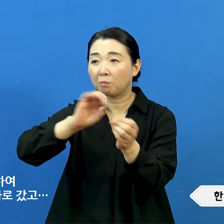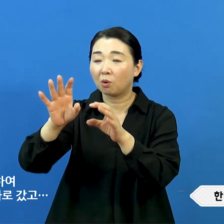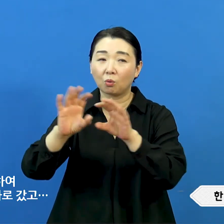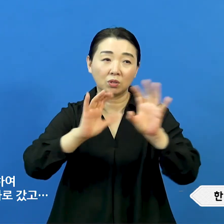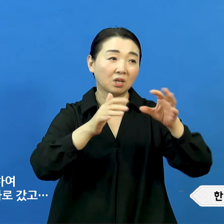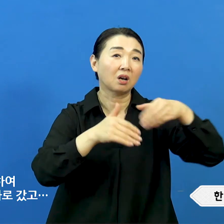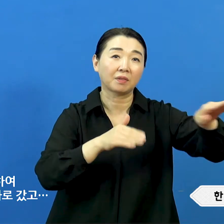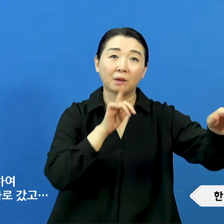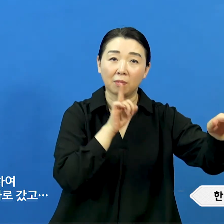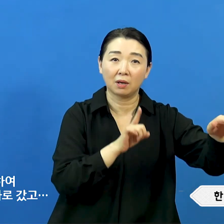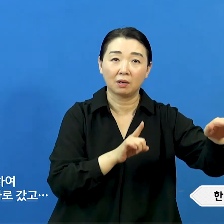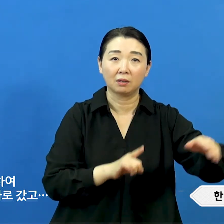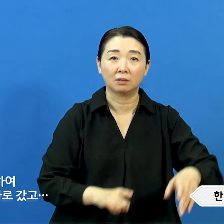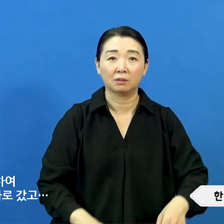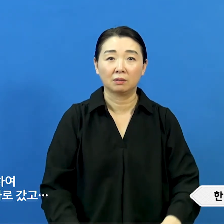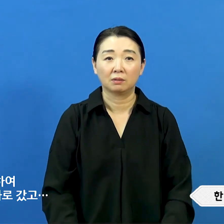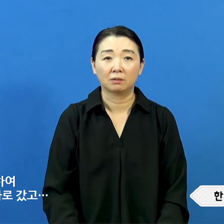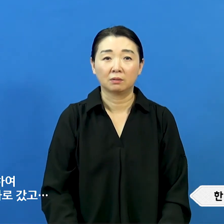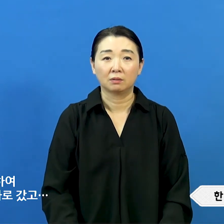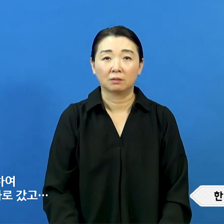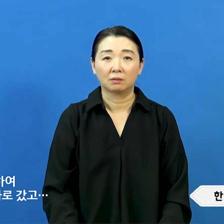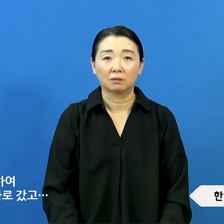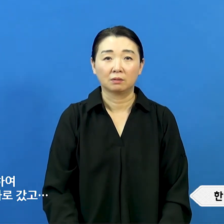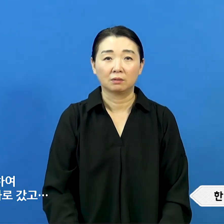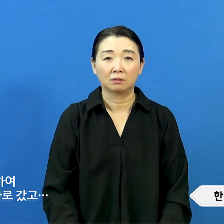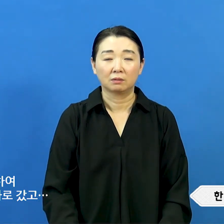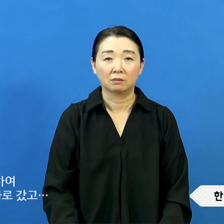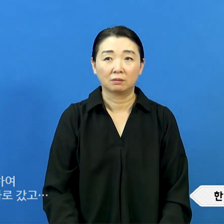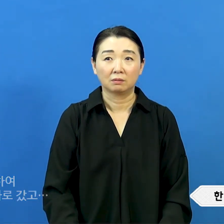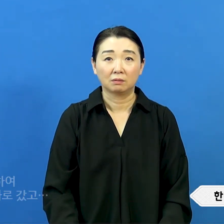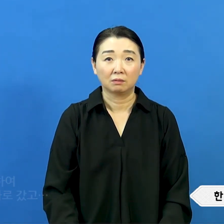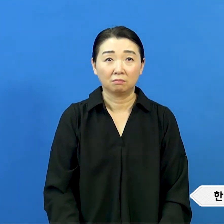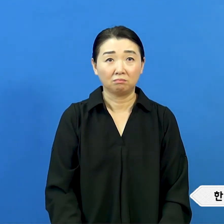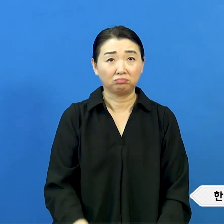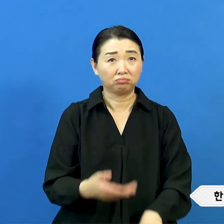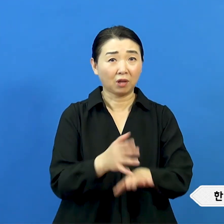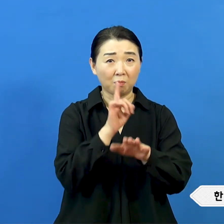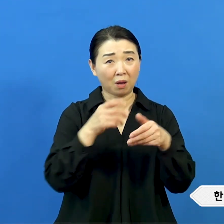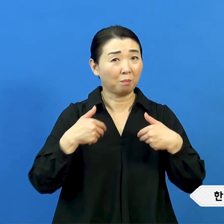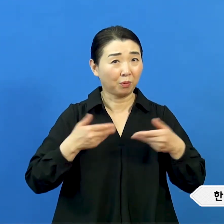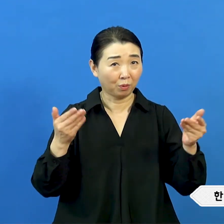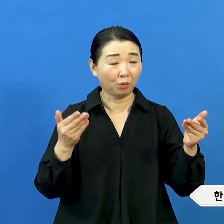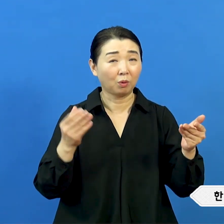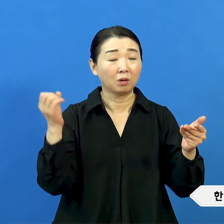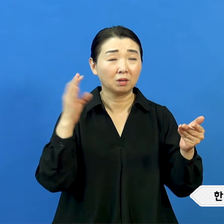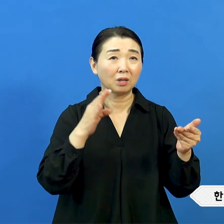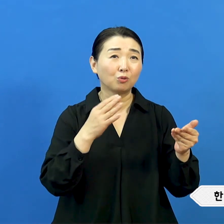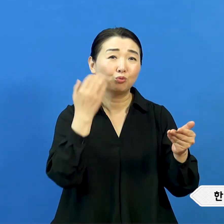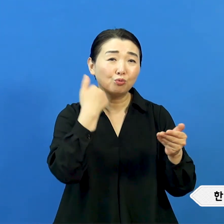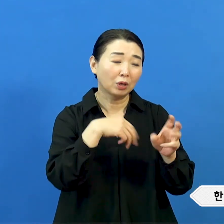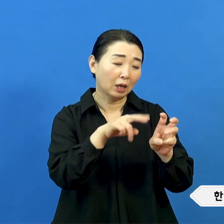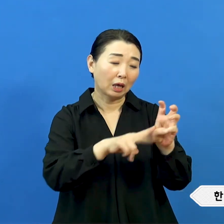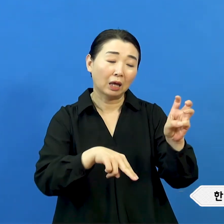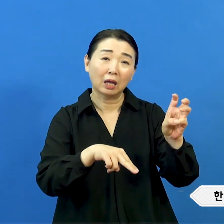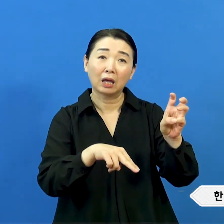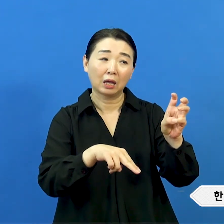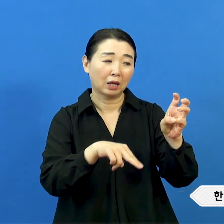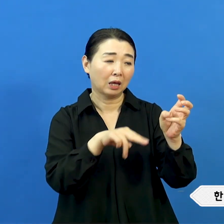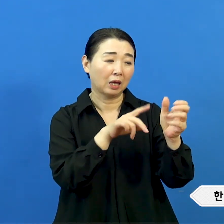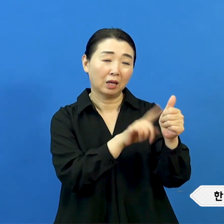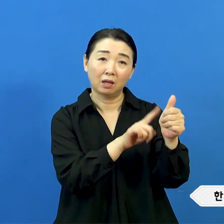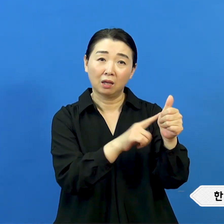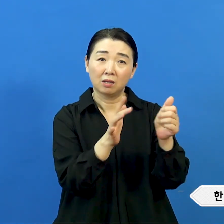세상으로 갔다고 했습니다. 아니 다른 거 말할 것 없이 가룟 유다,